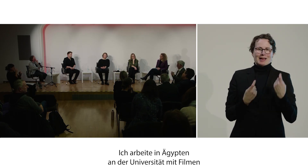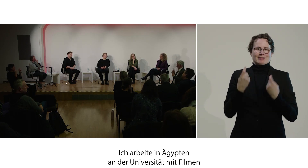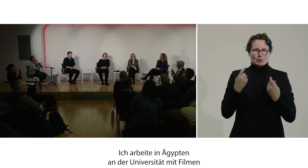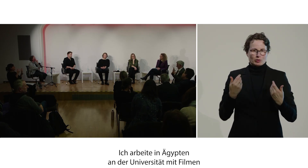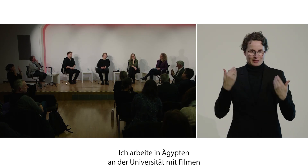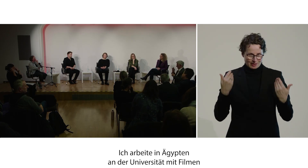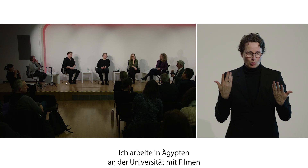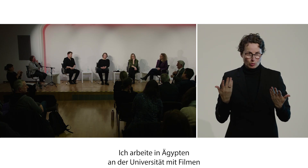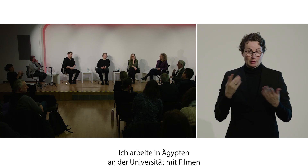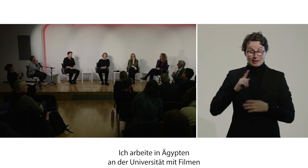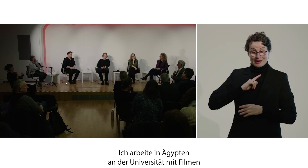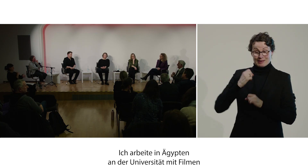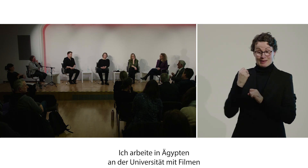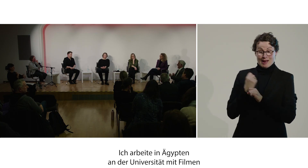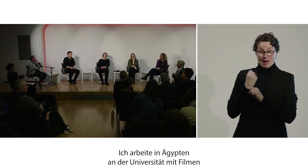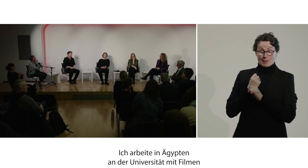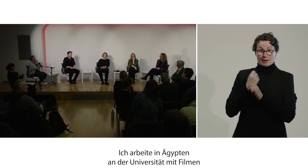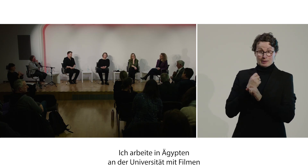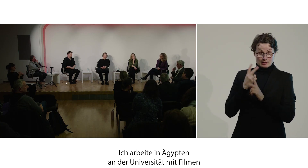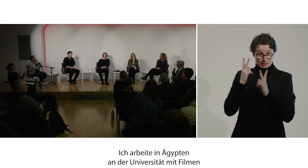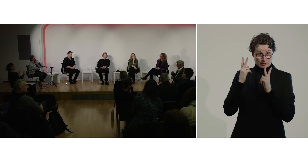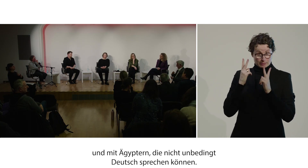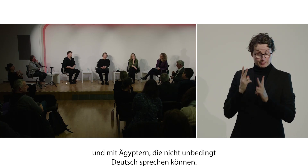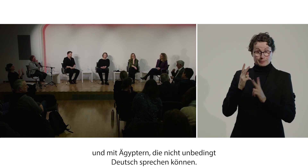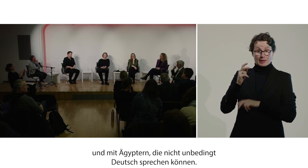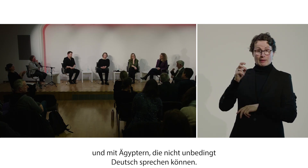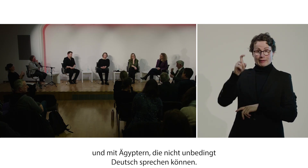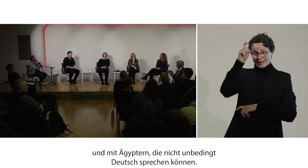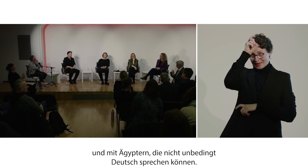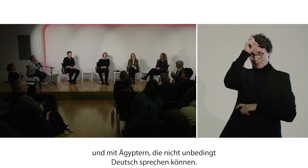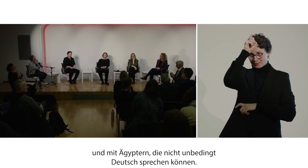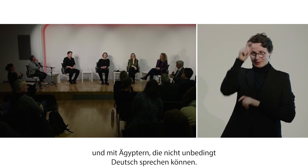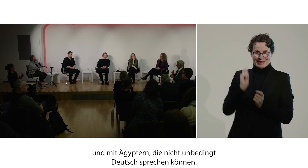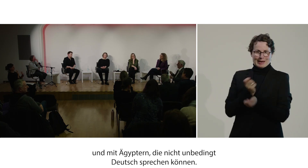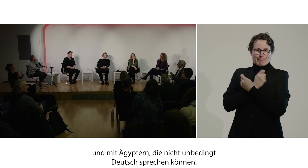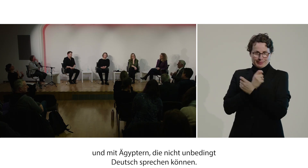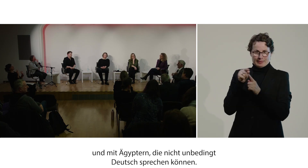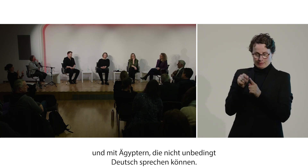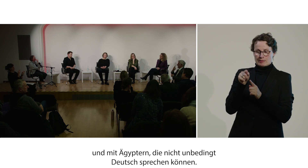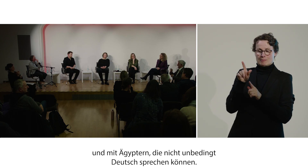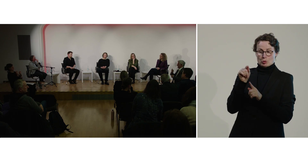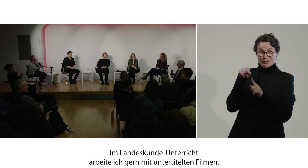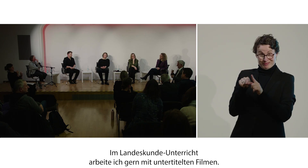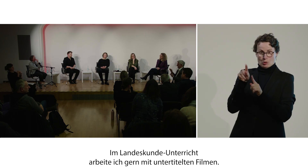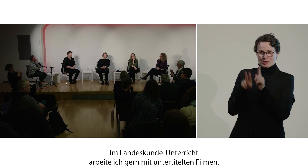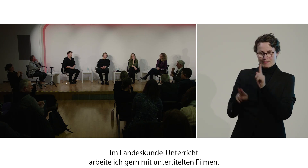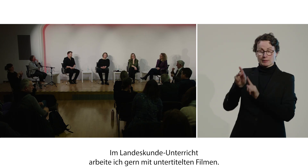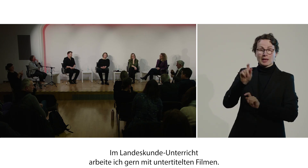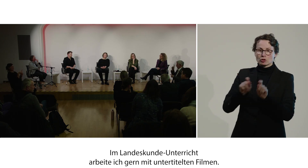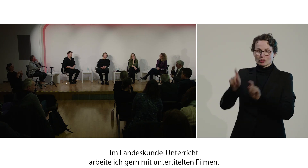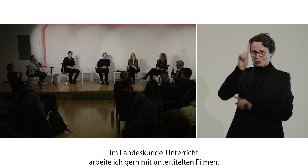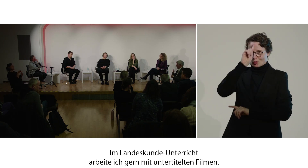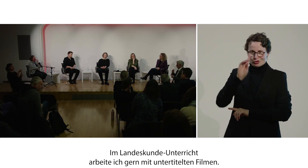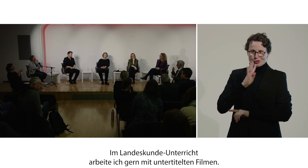Und ich arbeite in Ägypten an der Universität mit Filmen und mit Ägypter, die nicht unbedingt Deutsch sprechen können. Und in dem